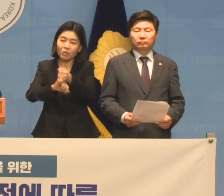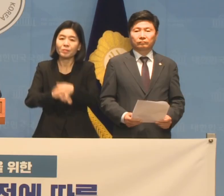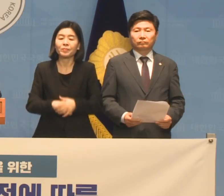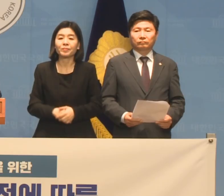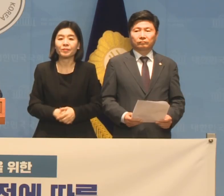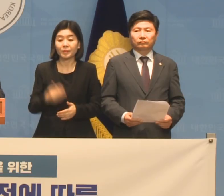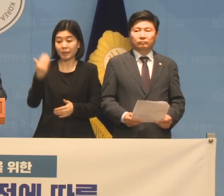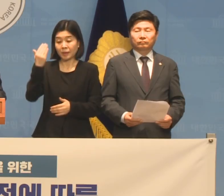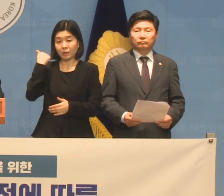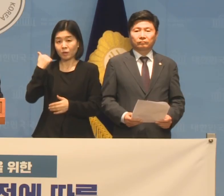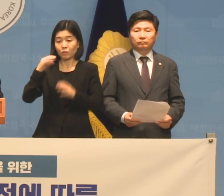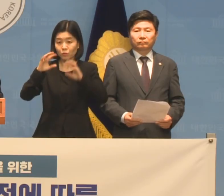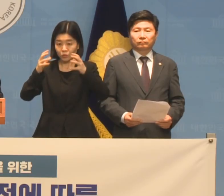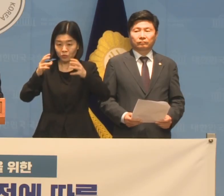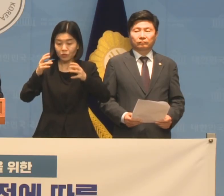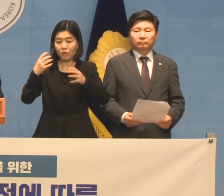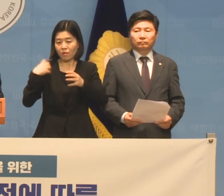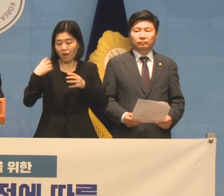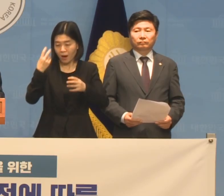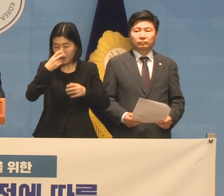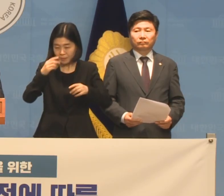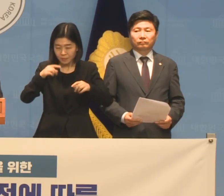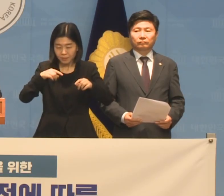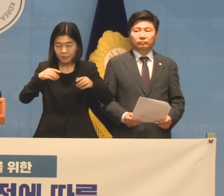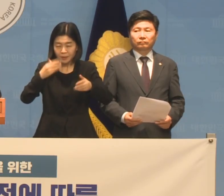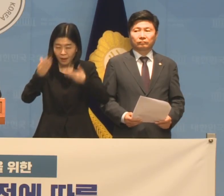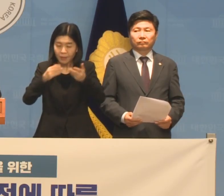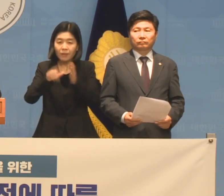지난해 국정감사에서도 국방부와